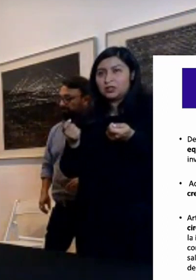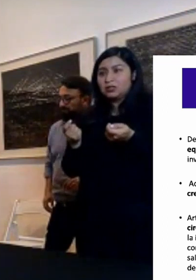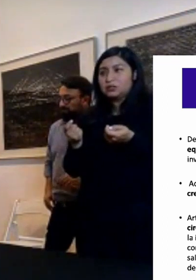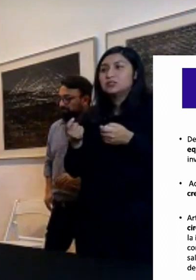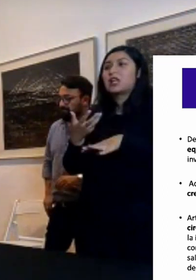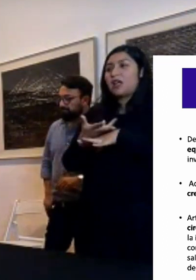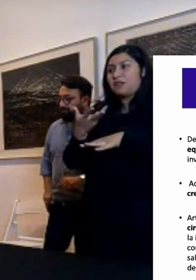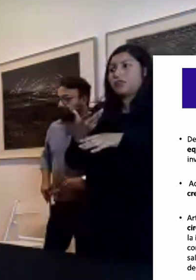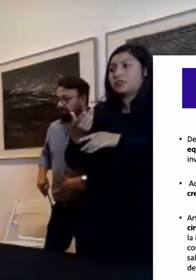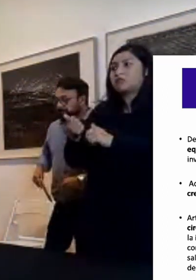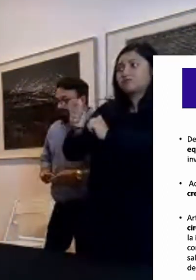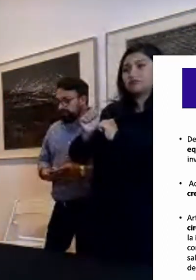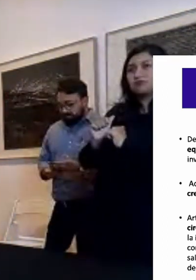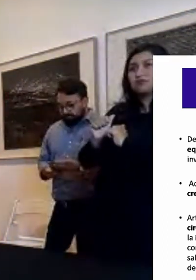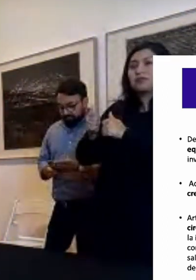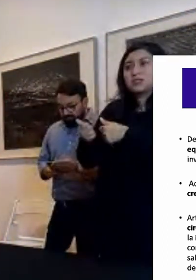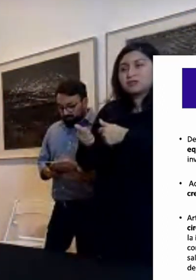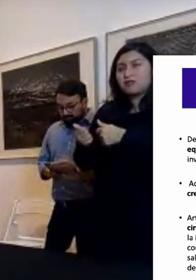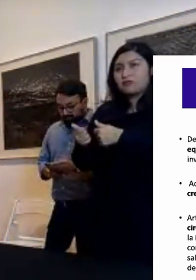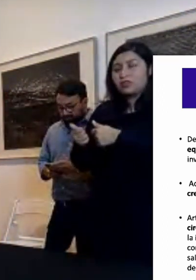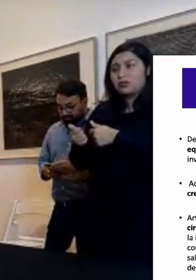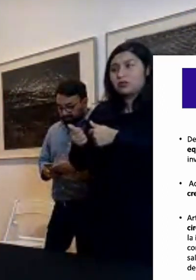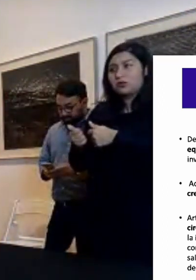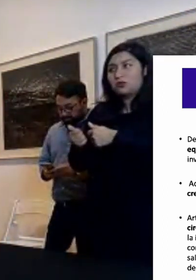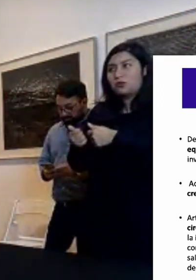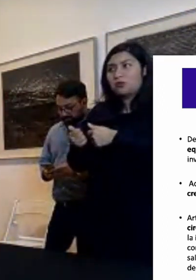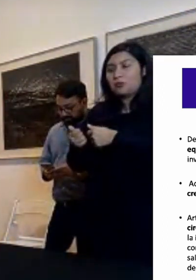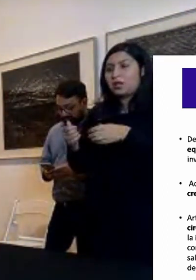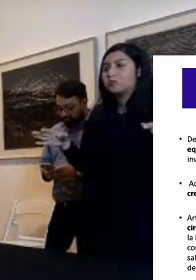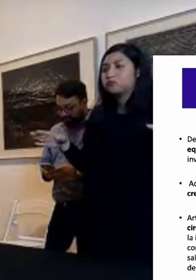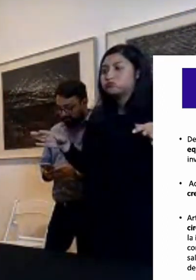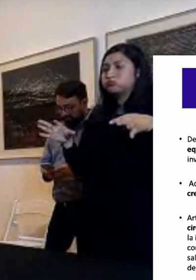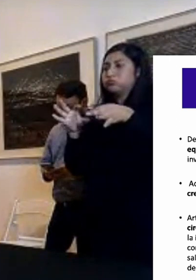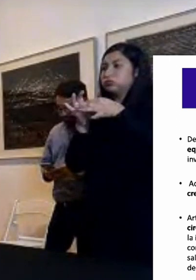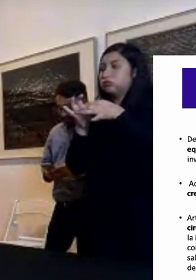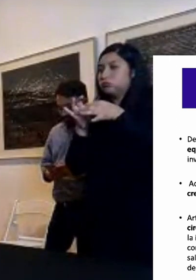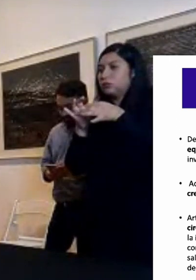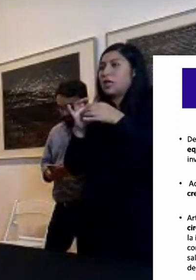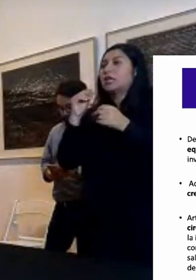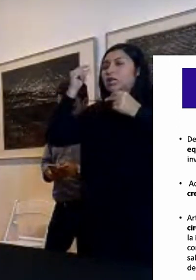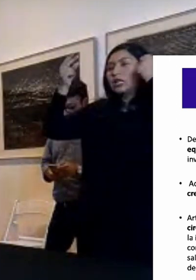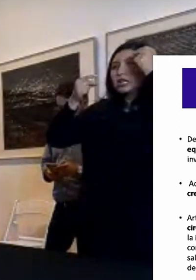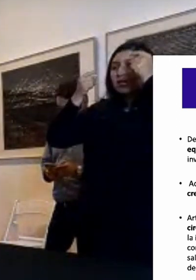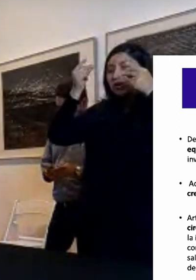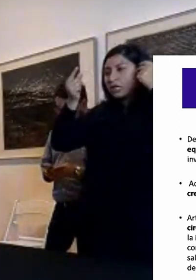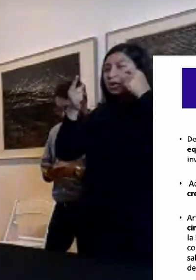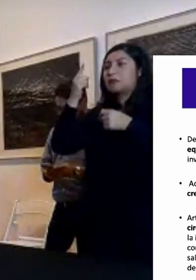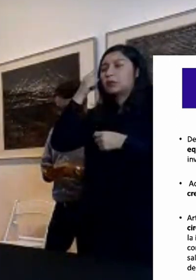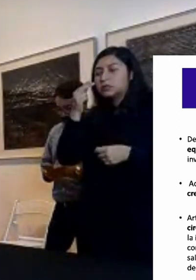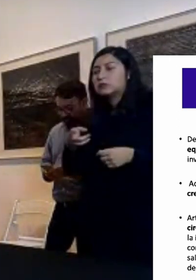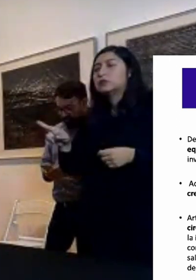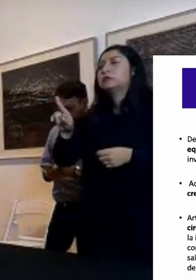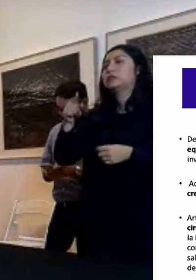poder generar una instancia en donde se juntaran y pudieran crear, formular y reformular nuevas